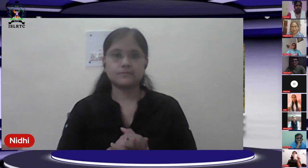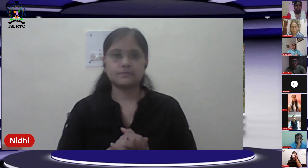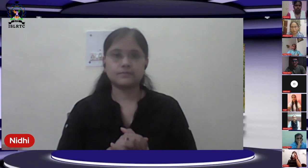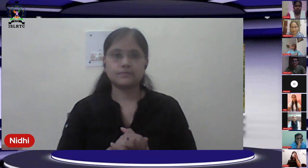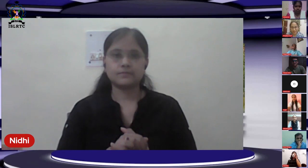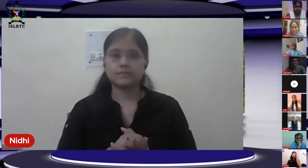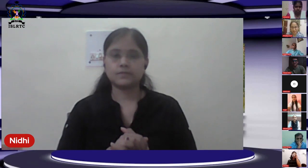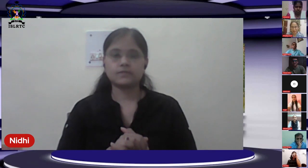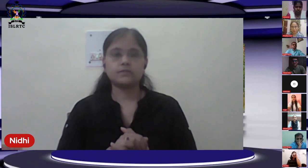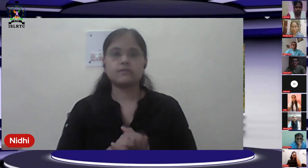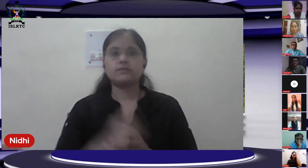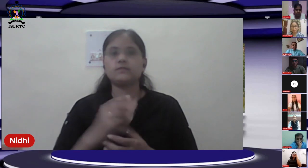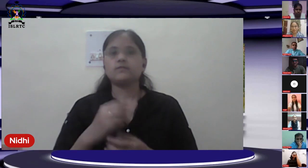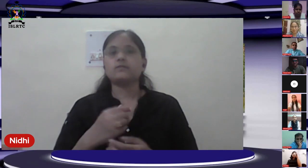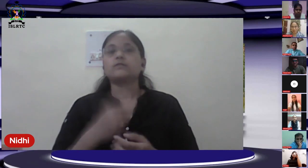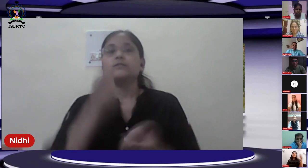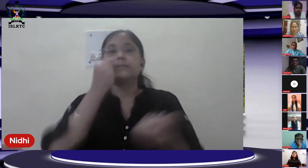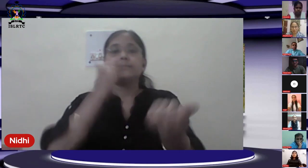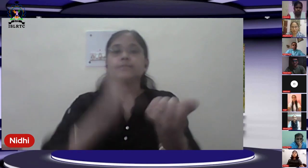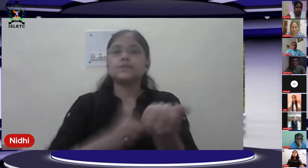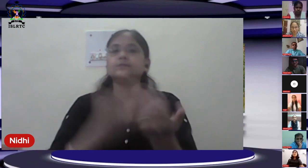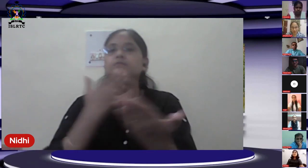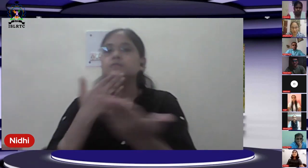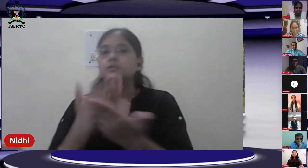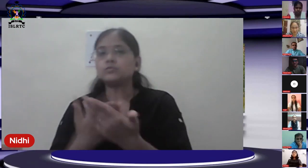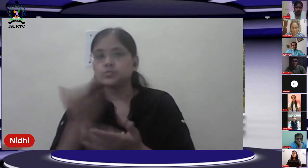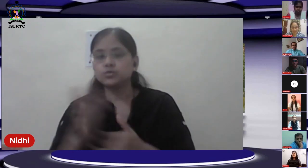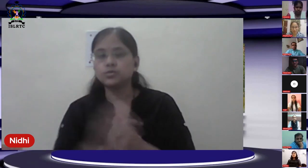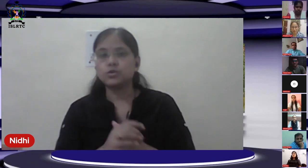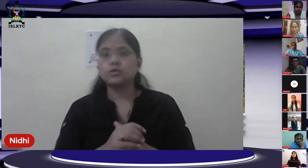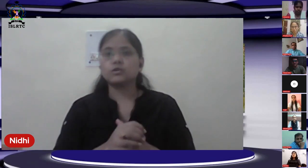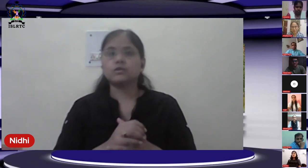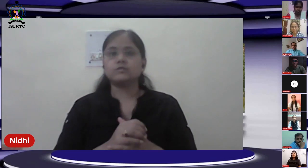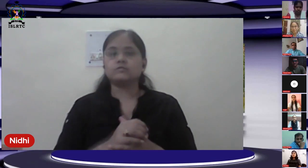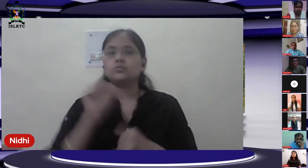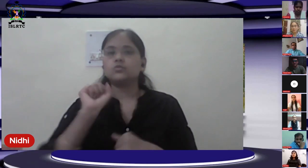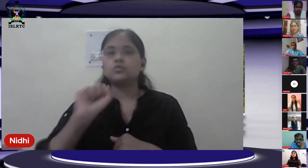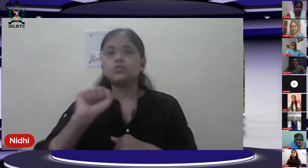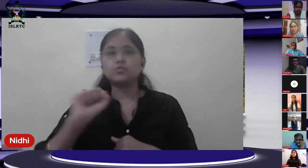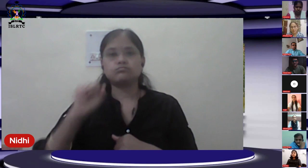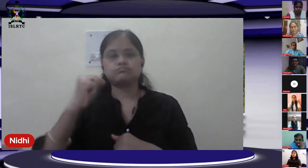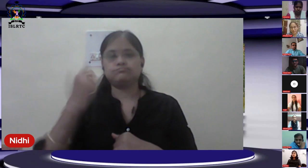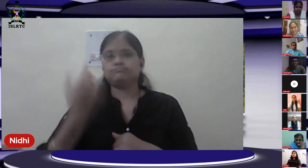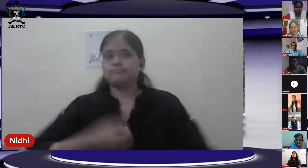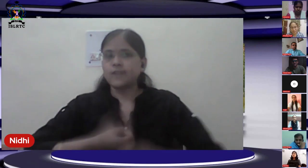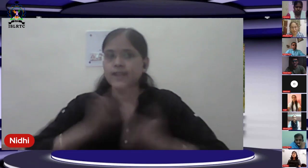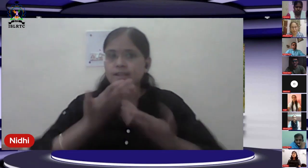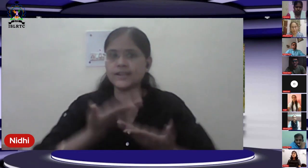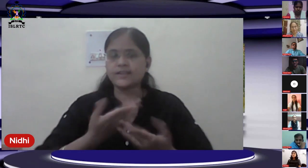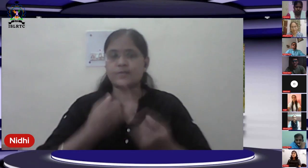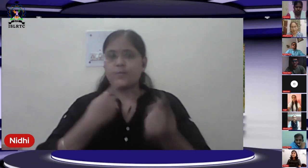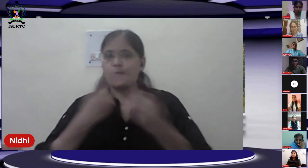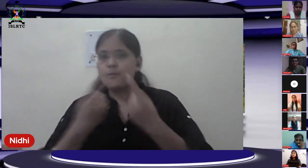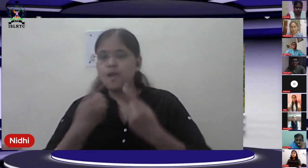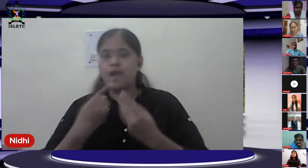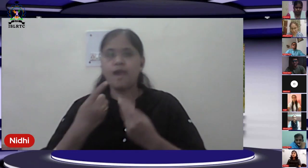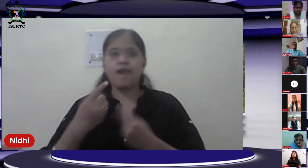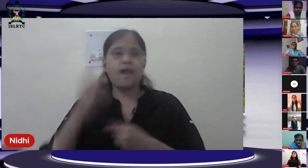थैंक यू ब्रजेश, थैंक यू सो मच, अच्छा लगा आपके विचार सुन के। ब्रजेश के बारे में मैं तो सबसे